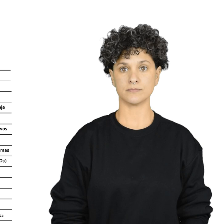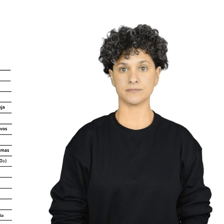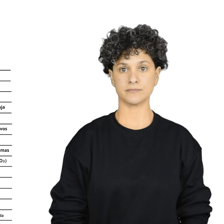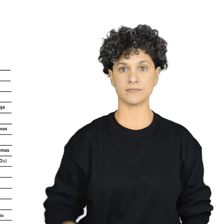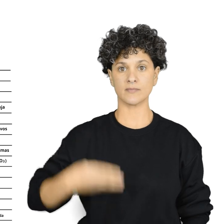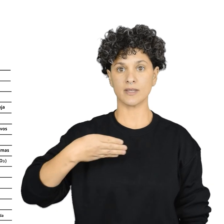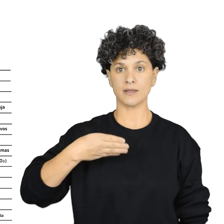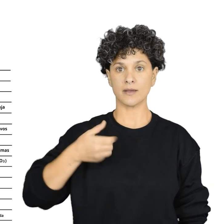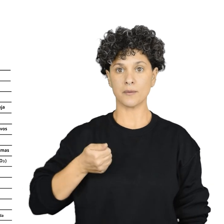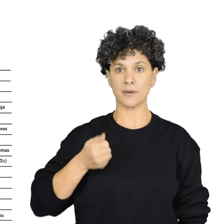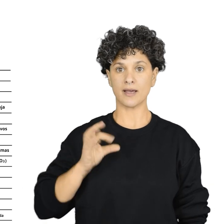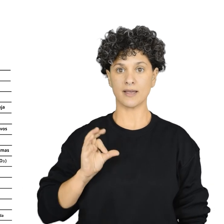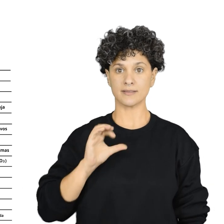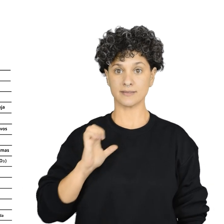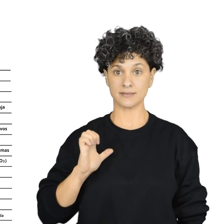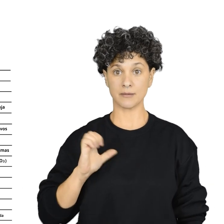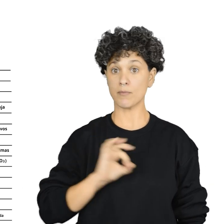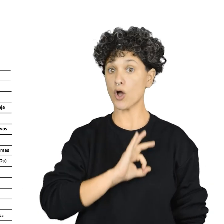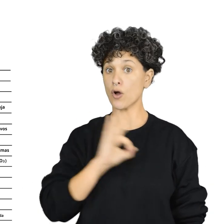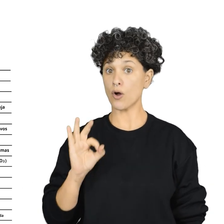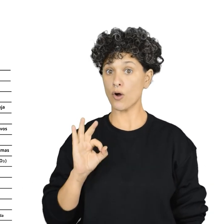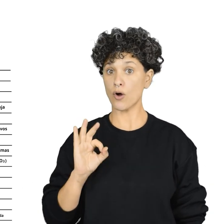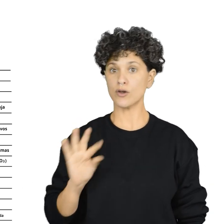base teoría de broosted loury